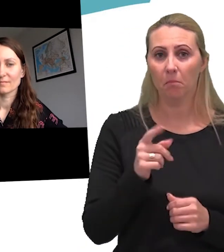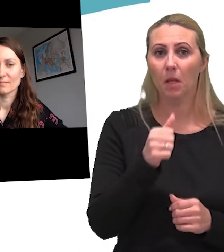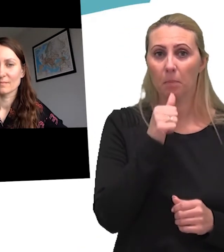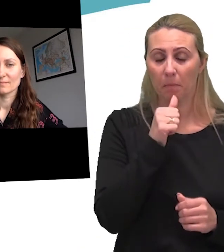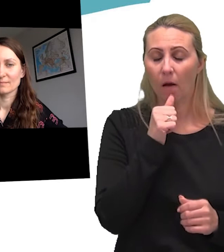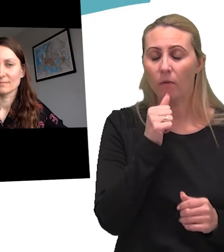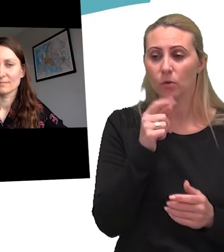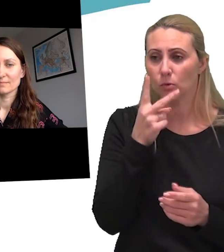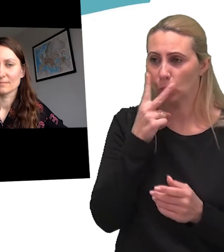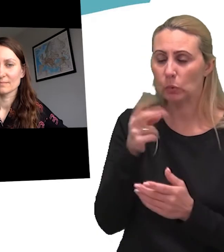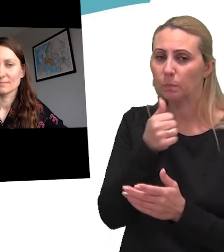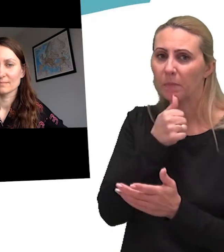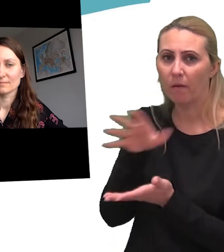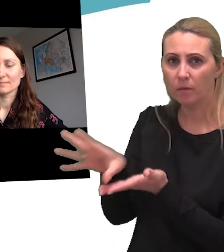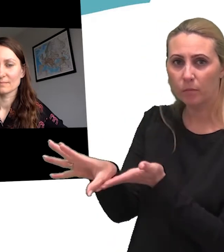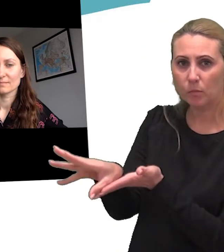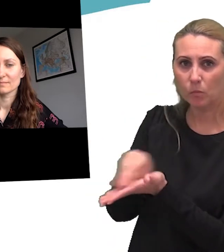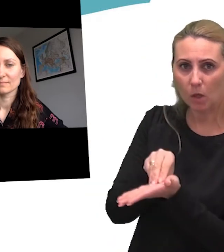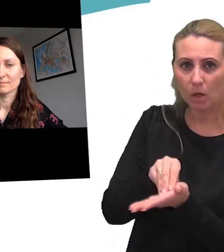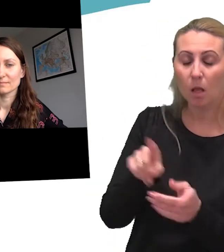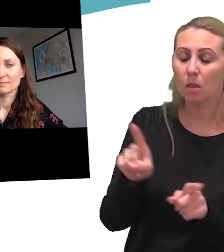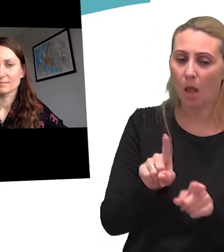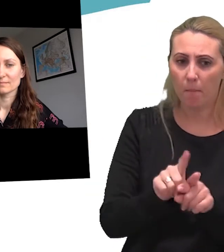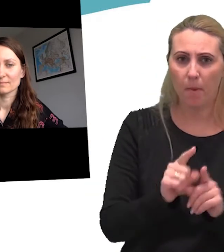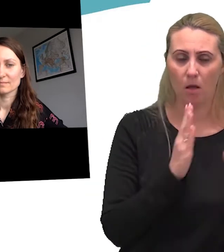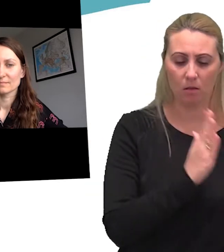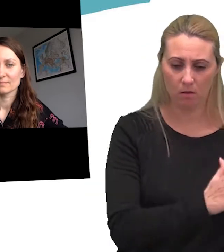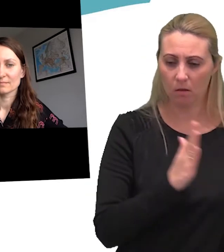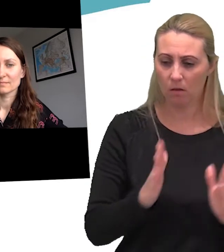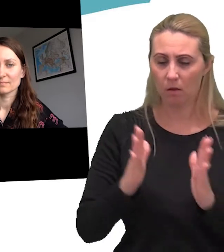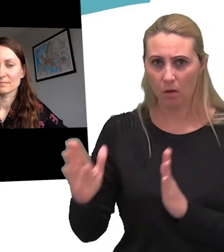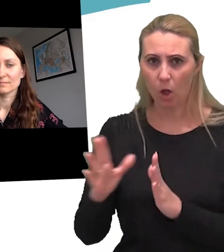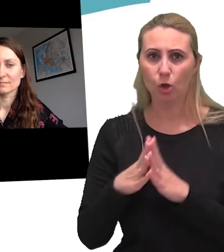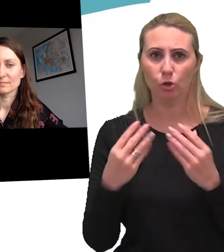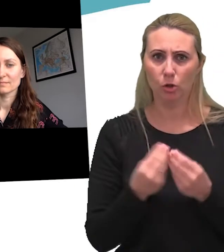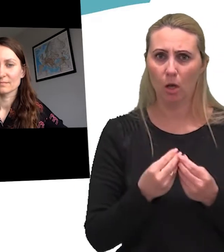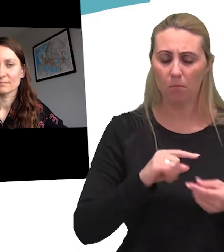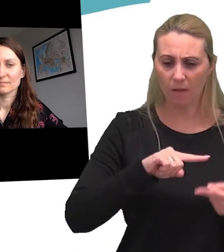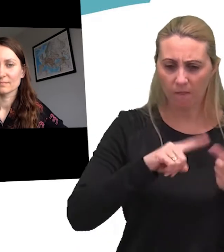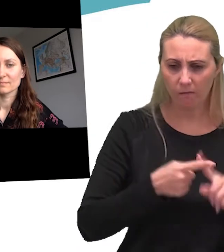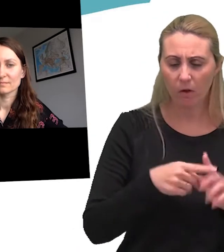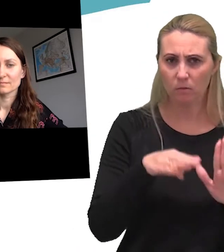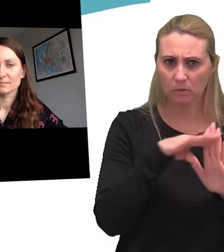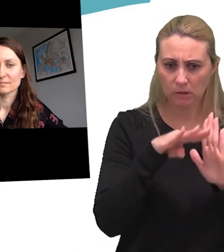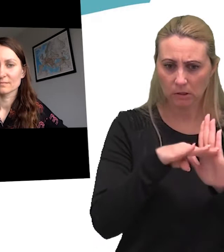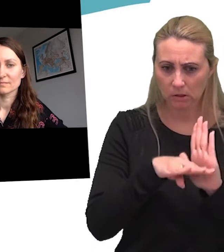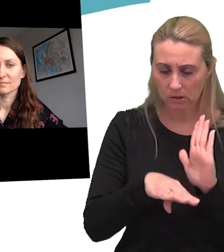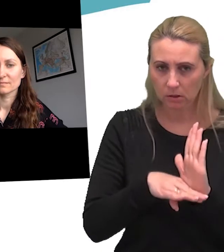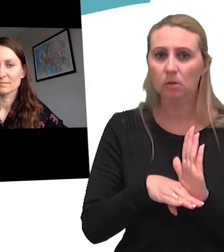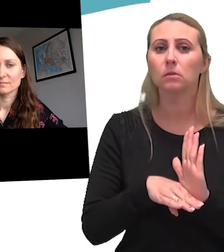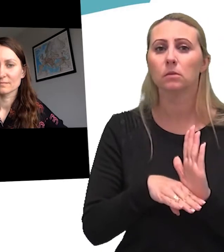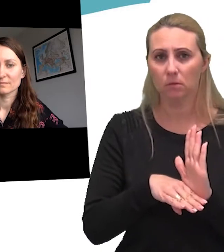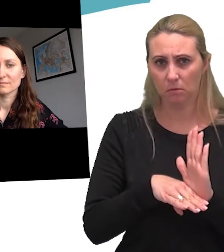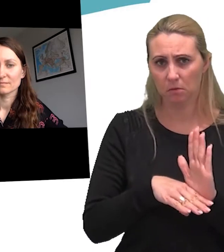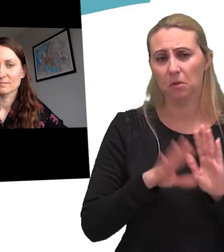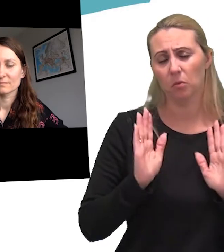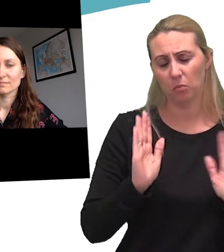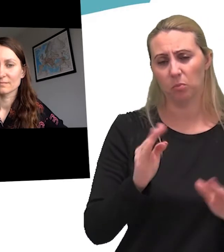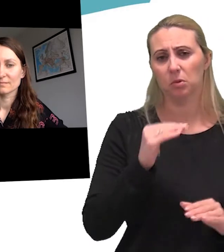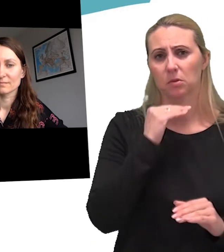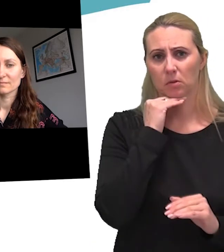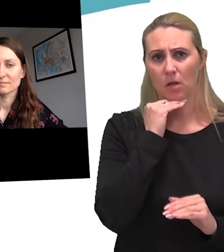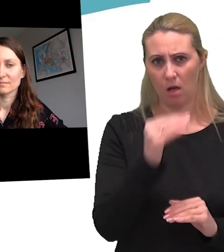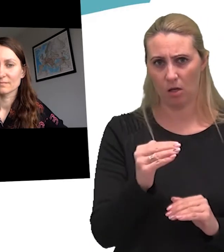yra pavyzdys, režimas aiškus, tvarka šeimoj ir tėvų tame klausime labai